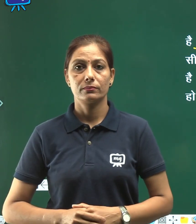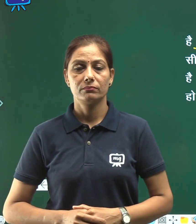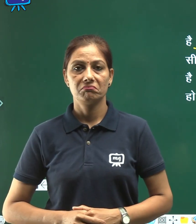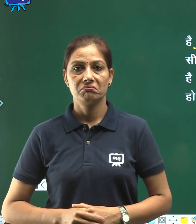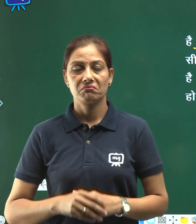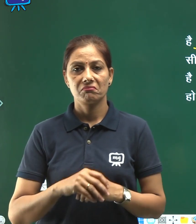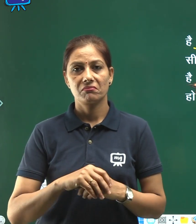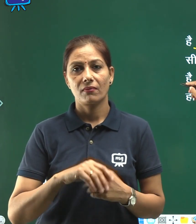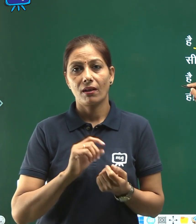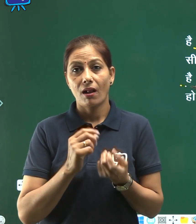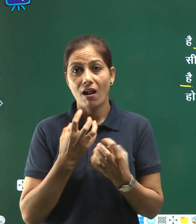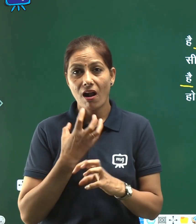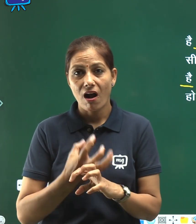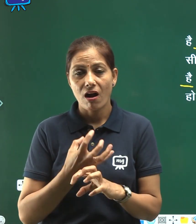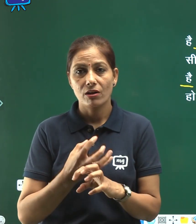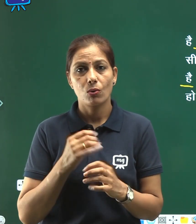टेढ़ी हो जाती है।